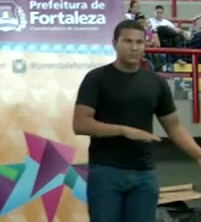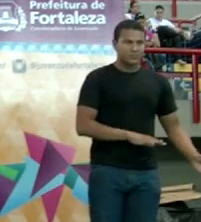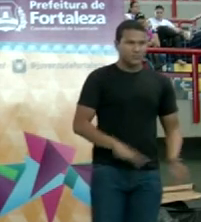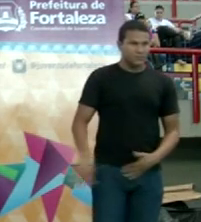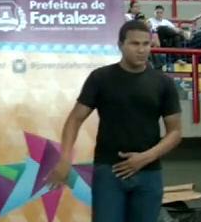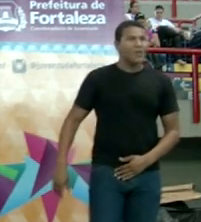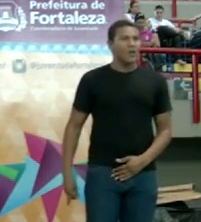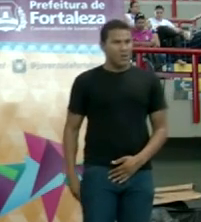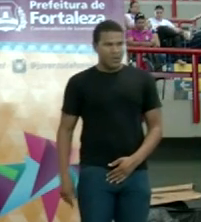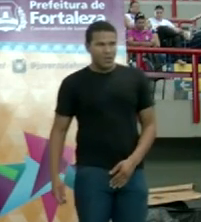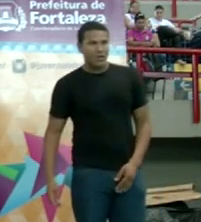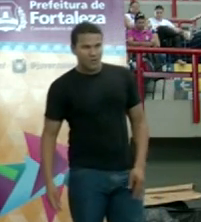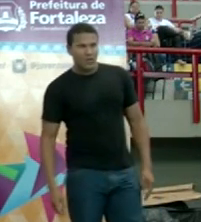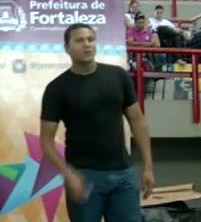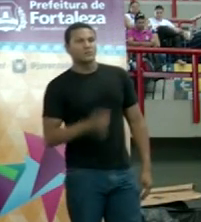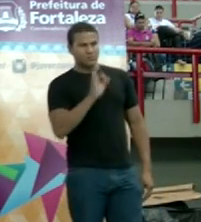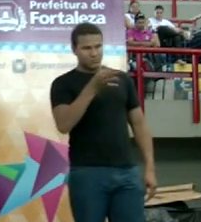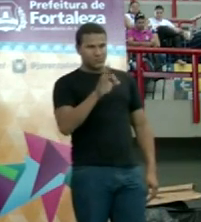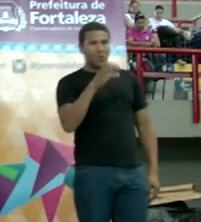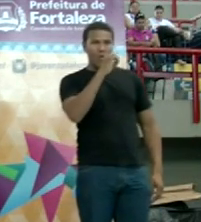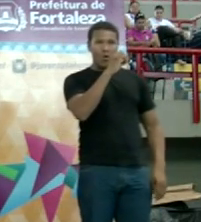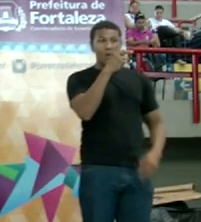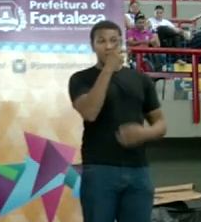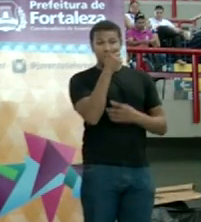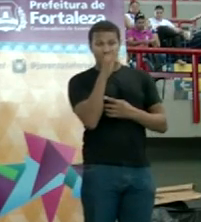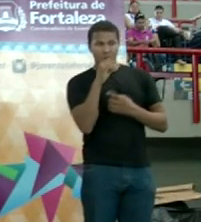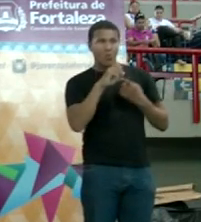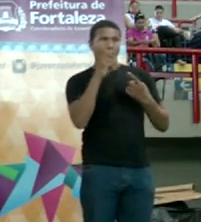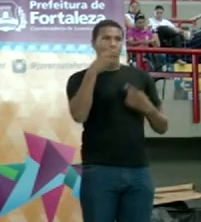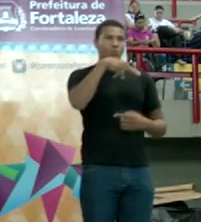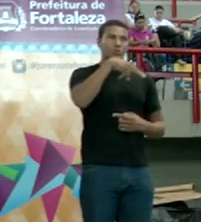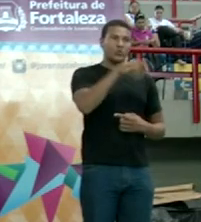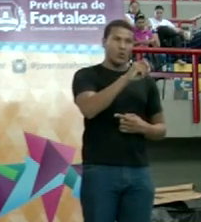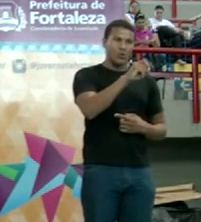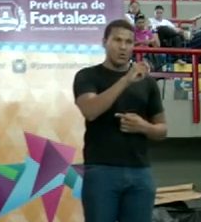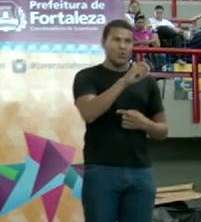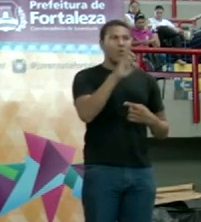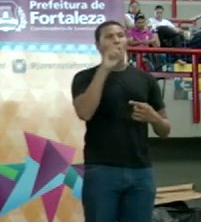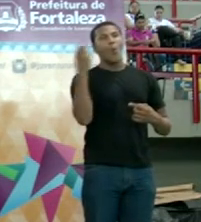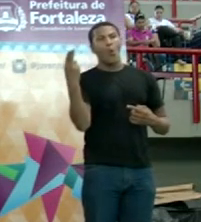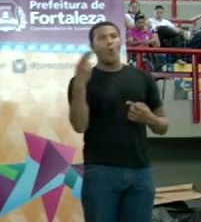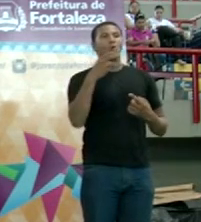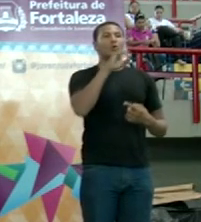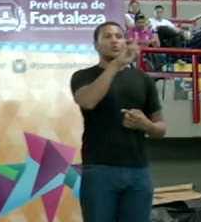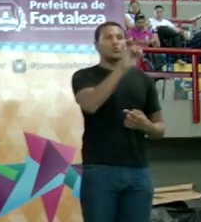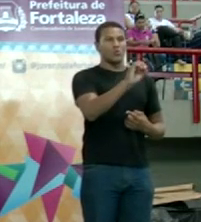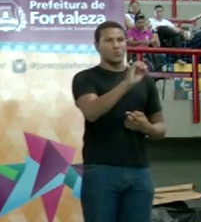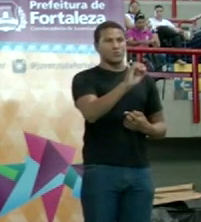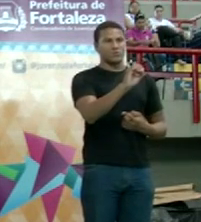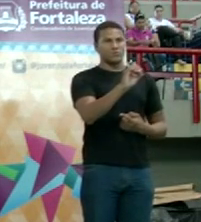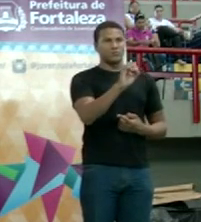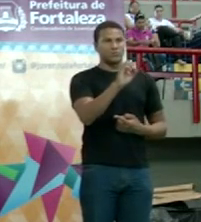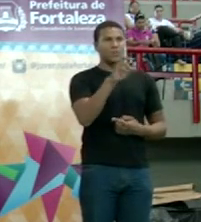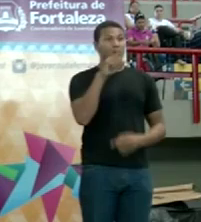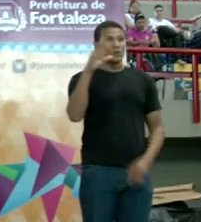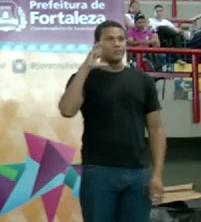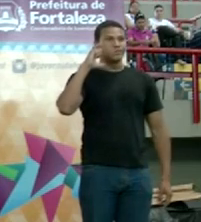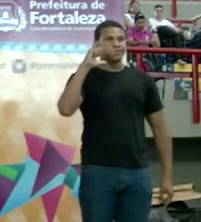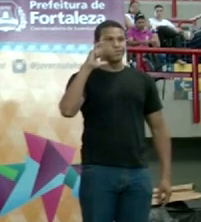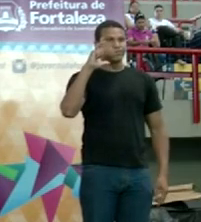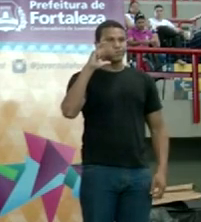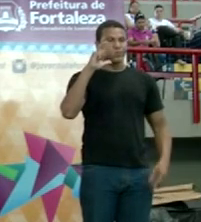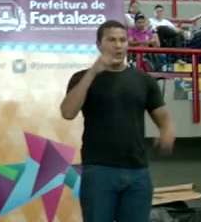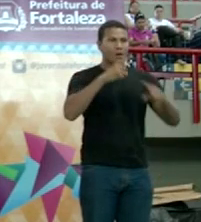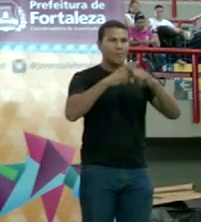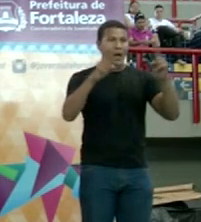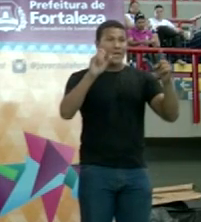um referente de Brasil. Se já tiver sido citado Brasil anteriormente, esse país é